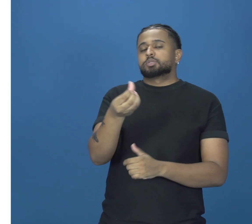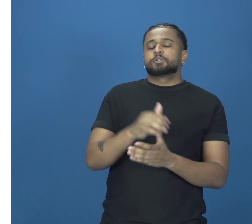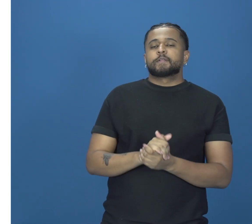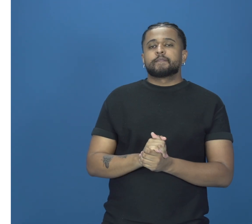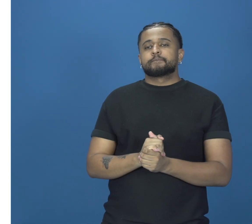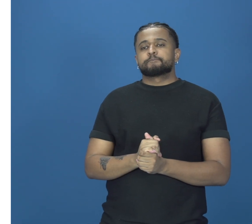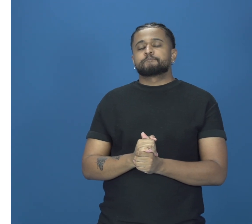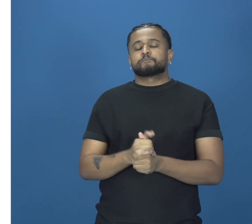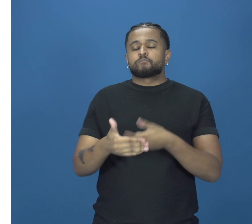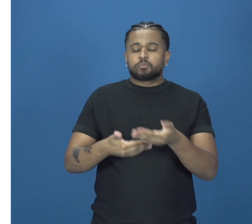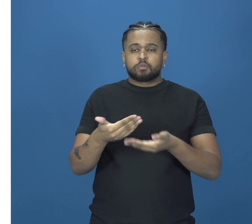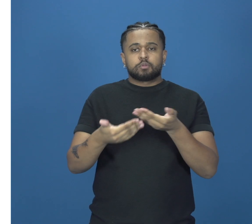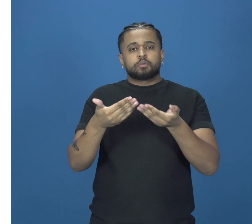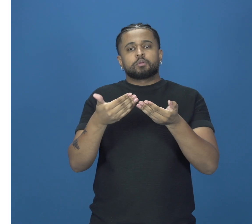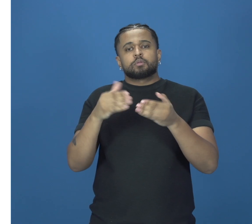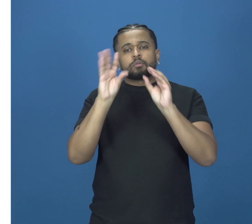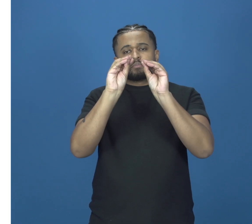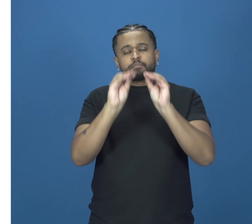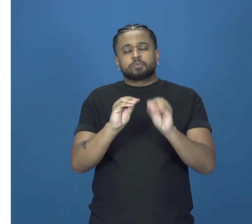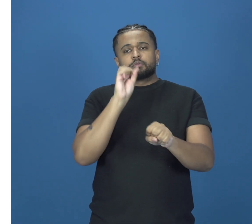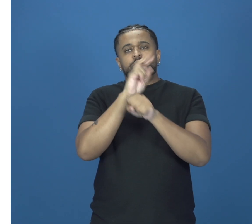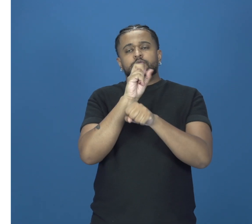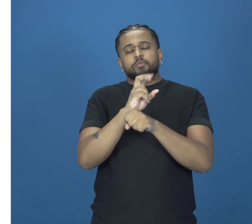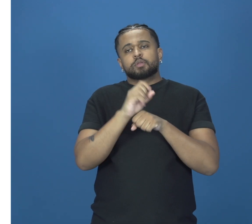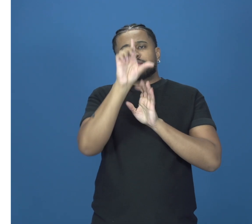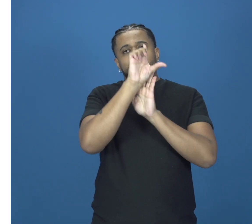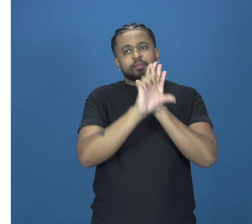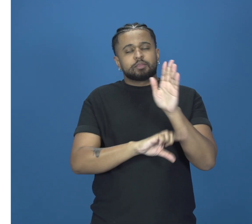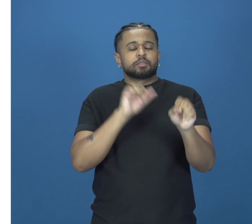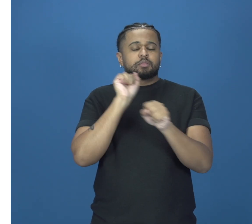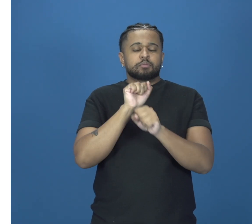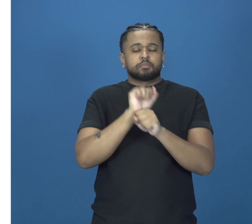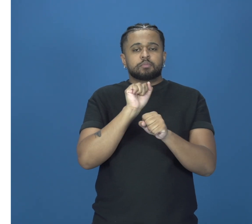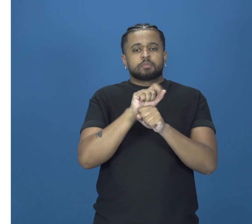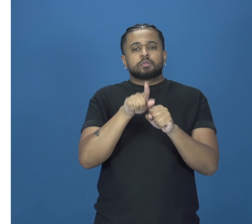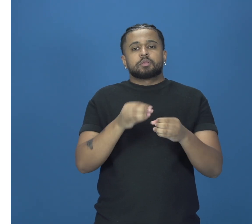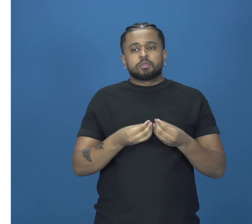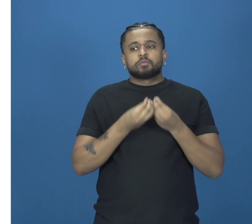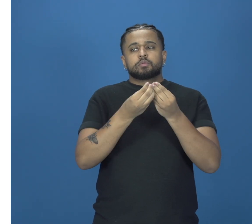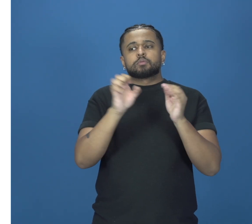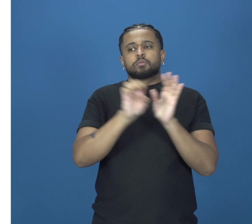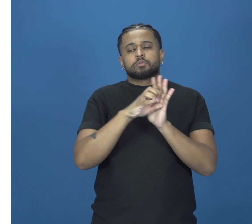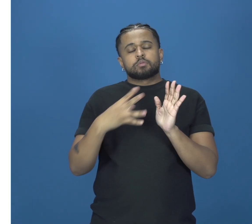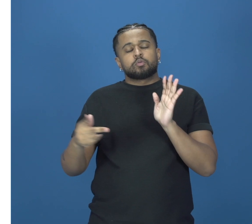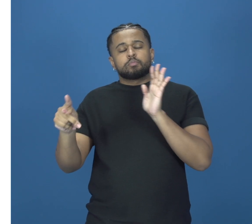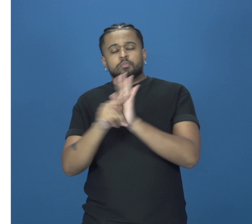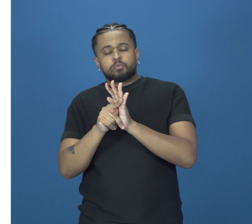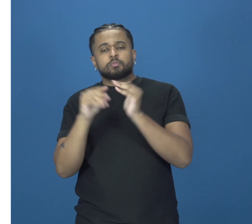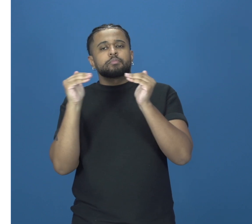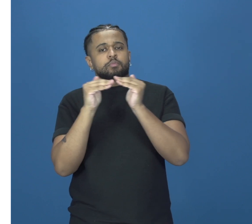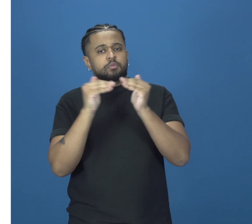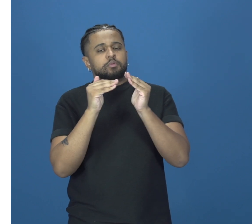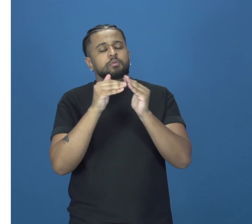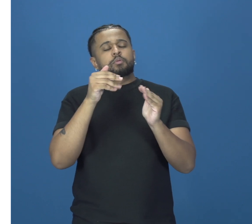11.6. Os procedimentos para preenchimento das vagas da lista de espera serão divulgados em edital próprio, de acordo com a